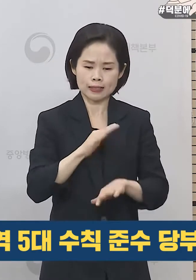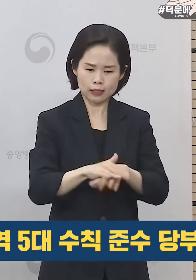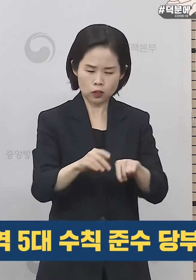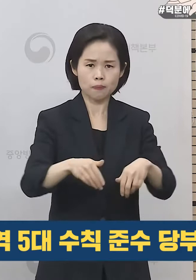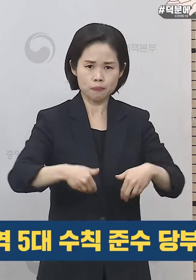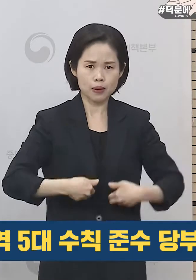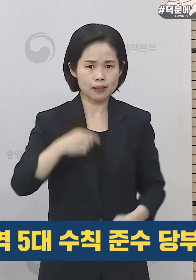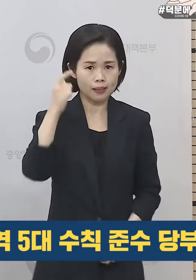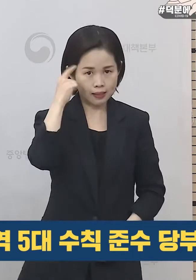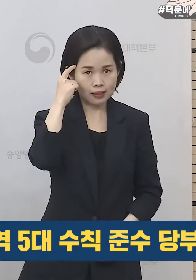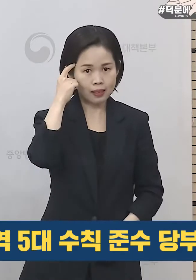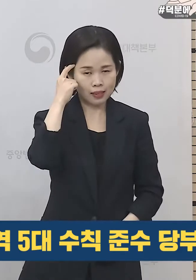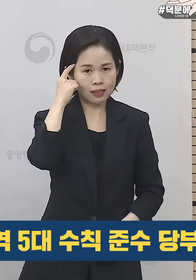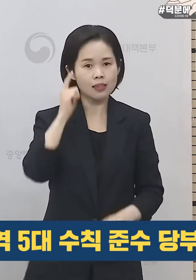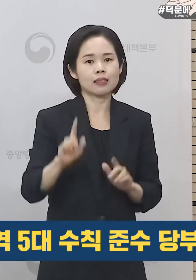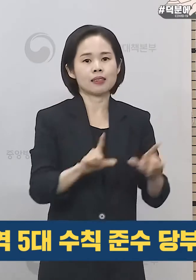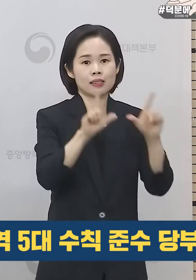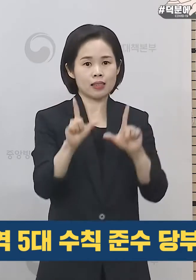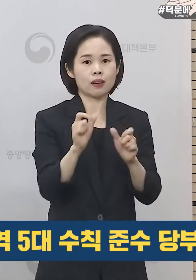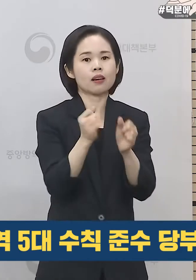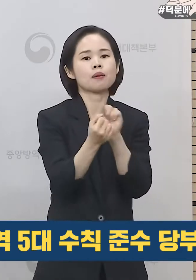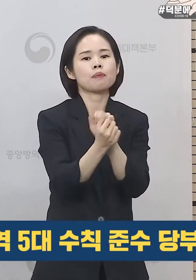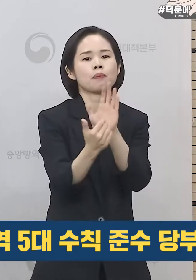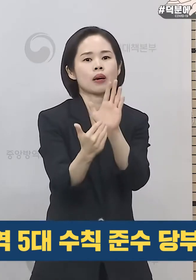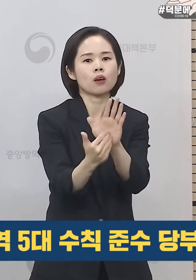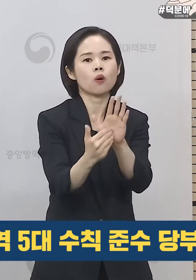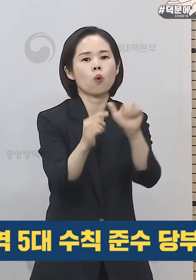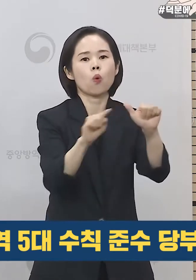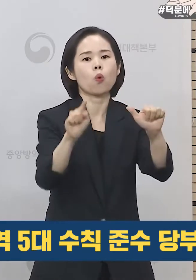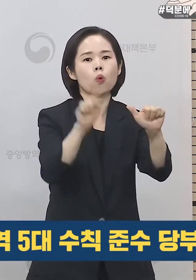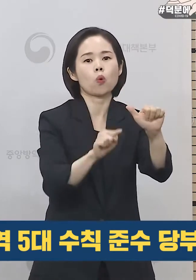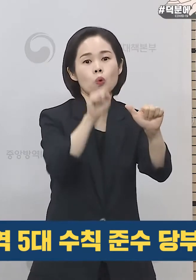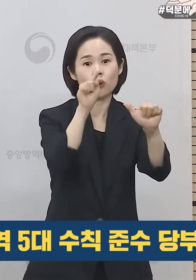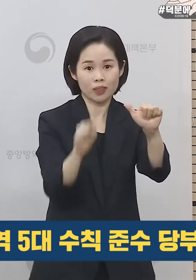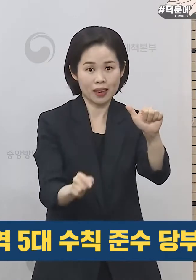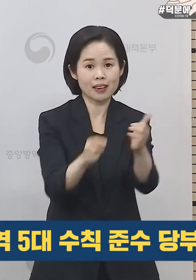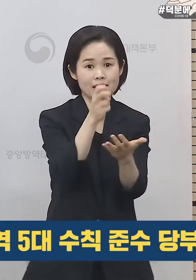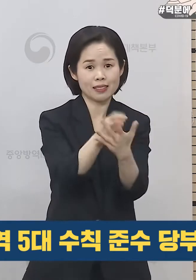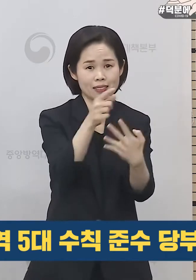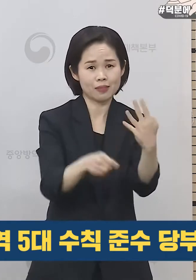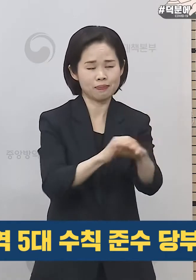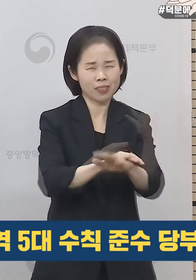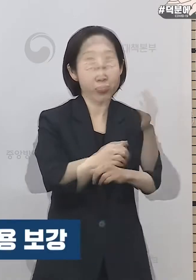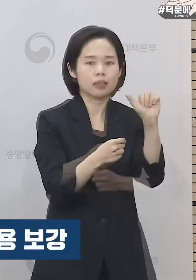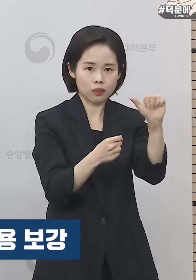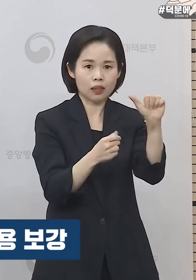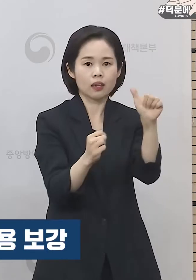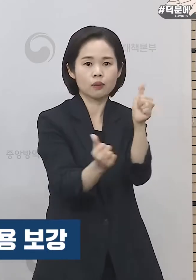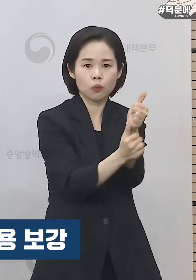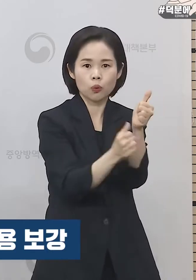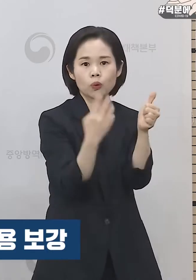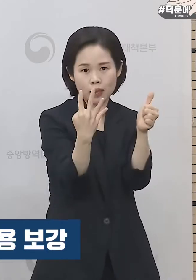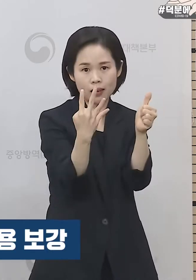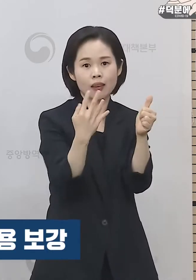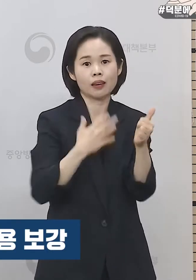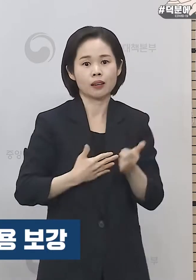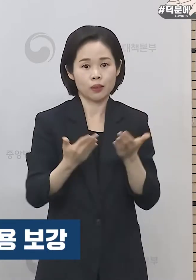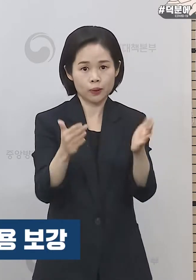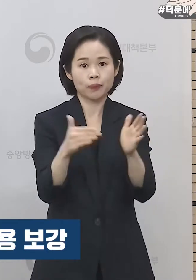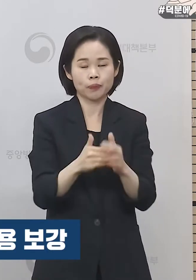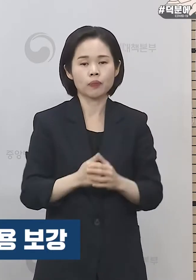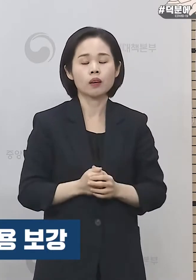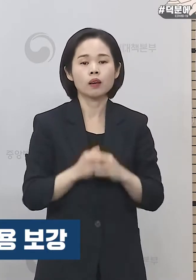방역 5대 수칙을 일상생활에서 철저히 준수해 주실 것을 당부드립니다 특히 마스크 의